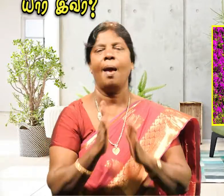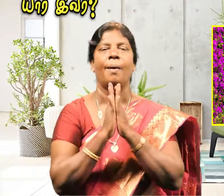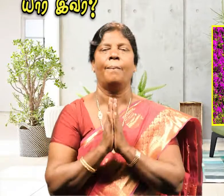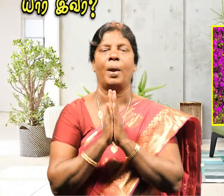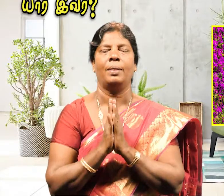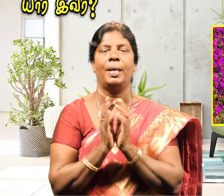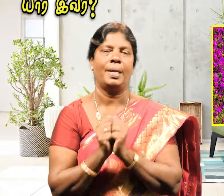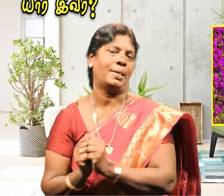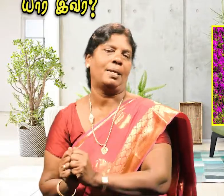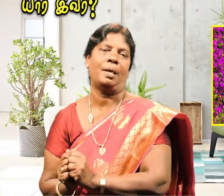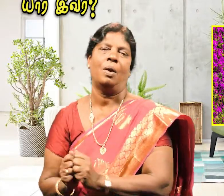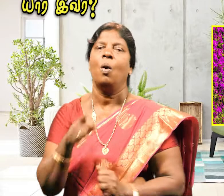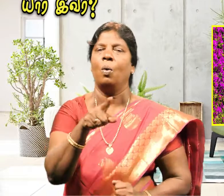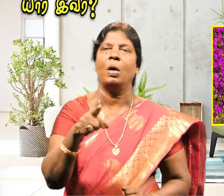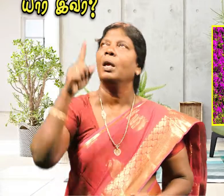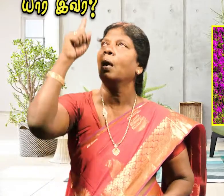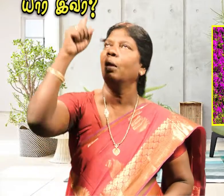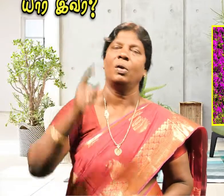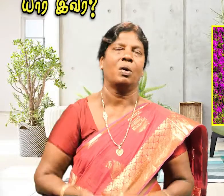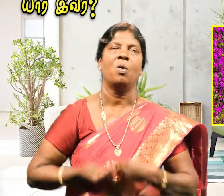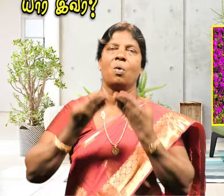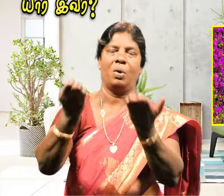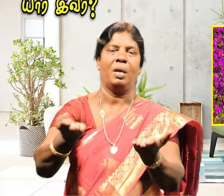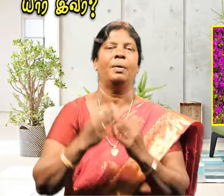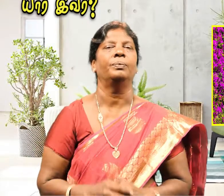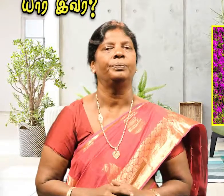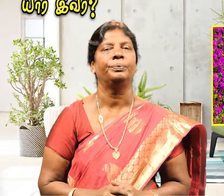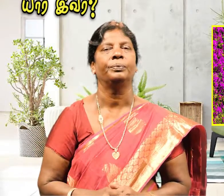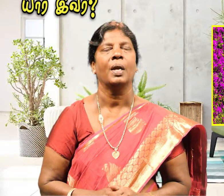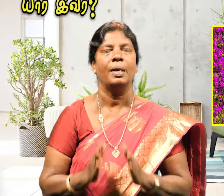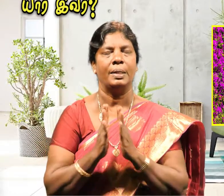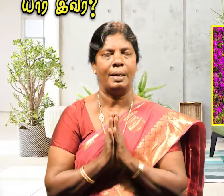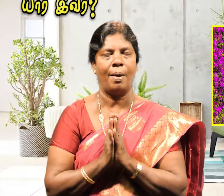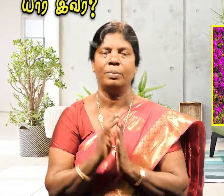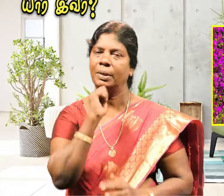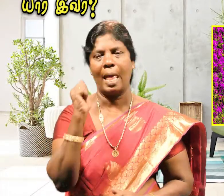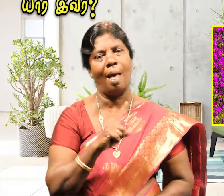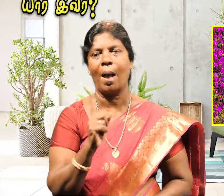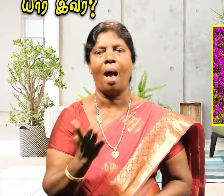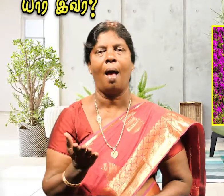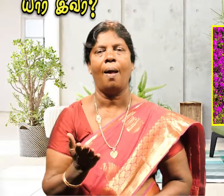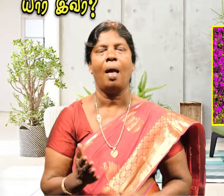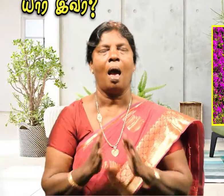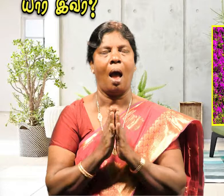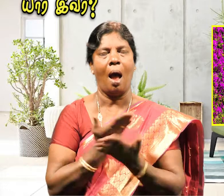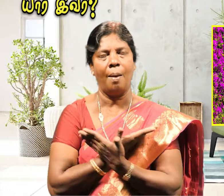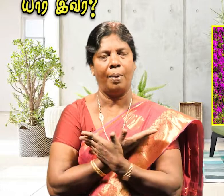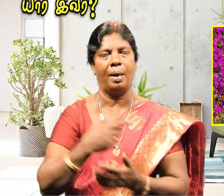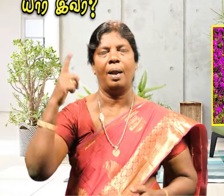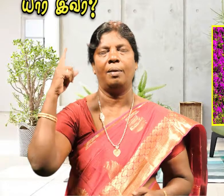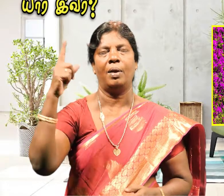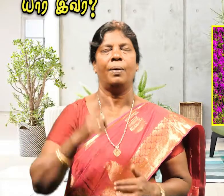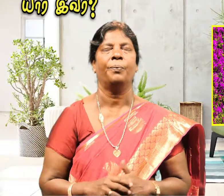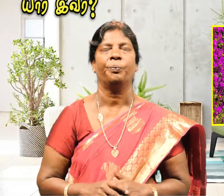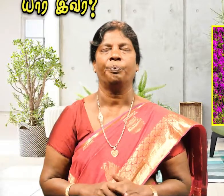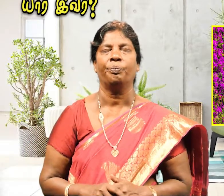சொல்லுகிற பிரார்த்தனையை நீங்கள் செய்து நீங்கள் கடவுளுக்கு உங்கள் வாழ்க்கையை ஒப்பு கொடுக்கலாம். பிரார்த்தனை செய்வோமா? அன்பின்